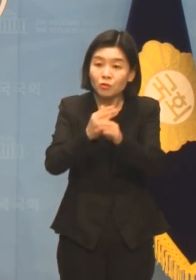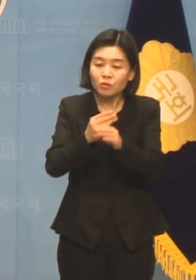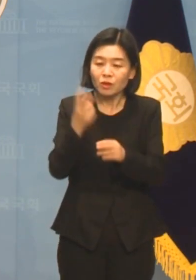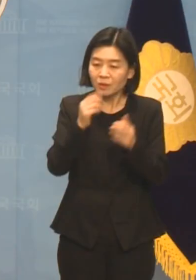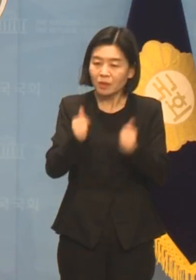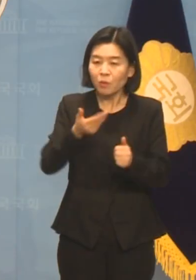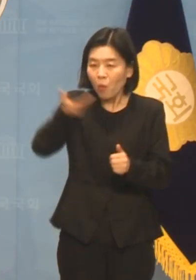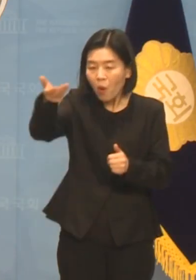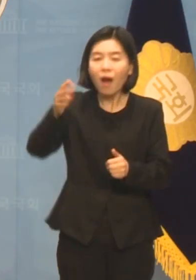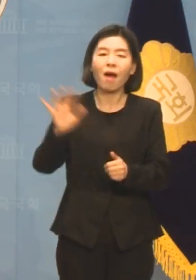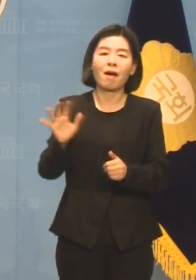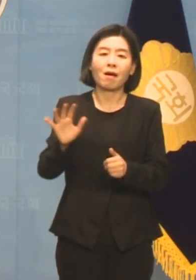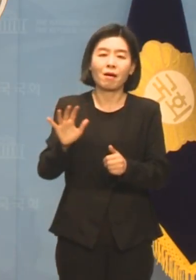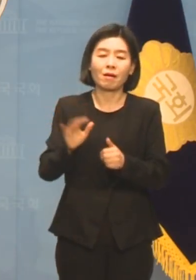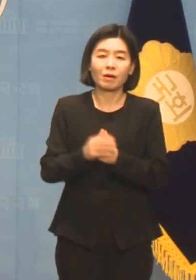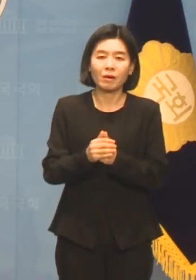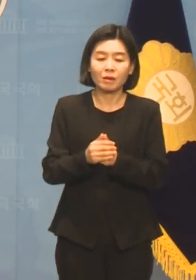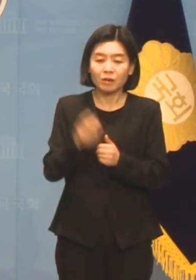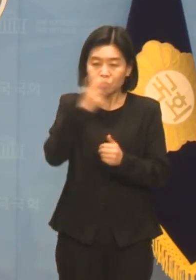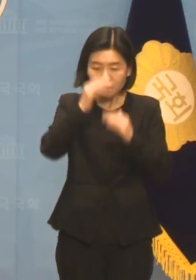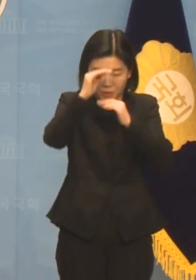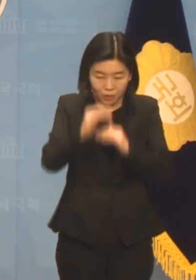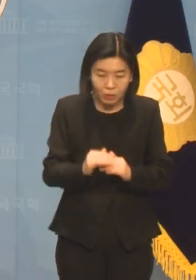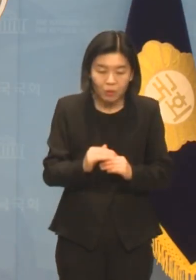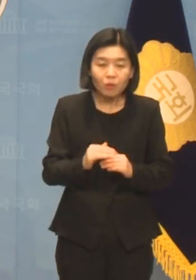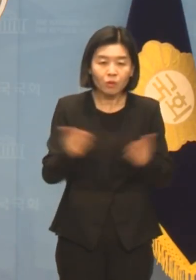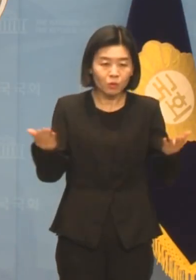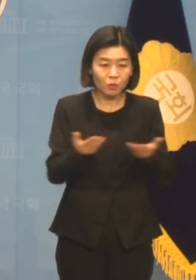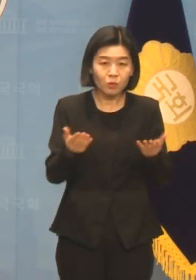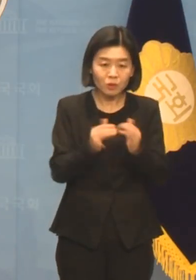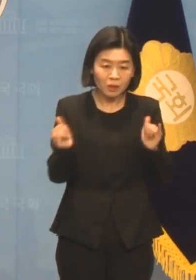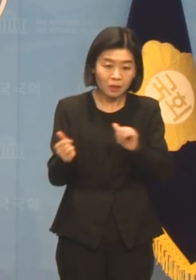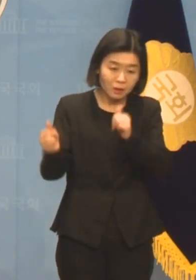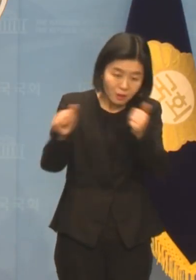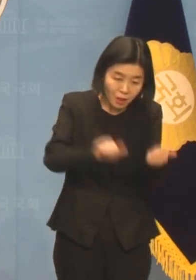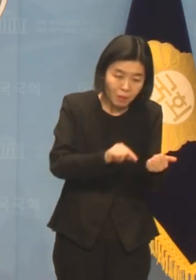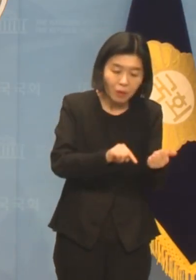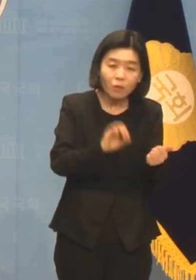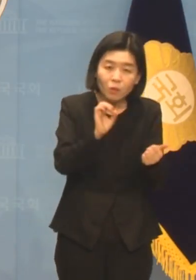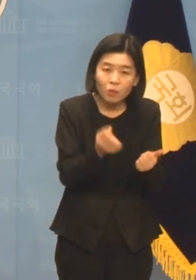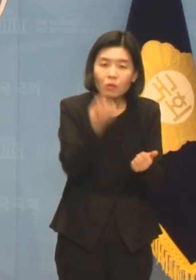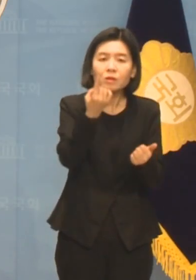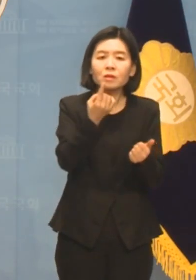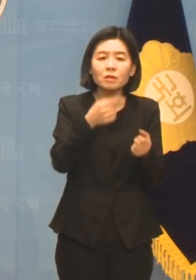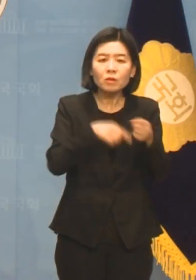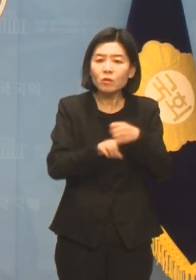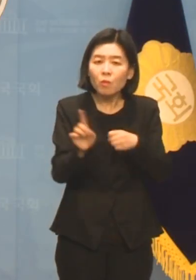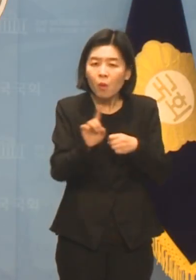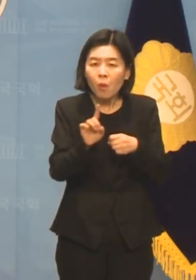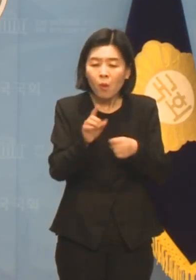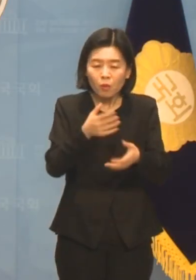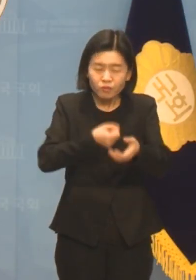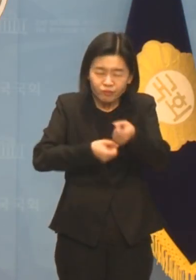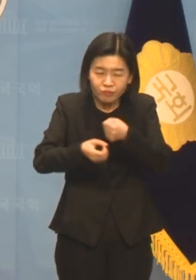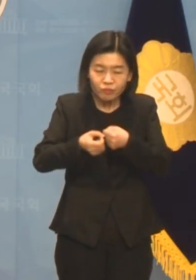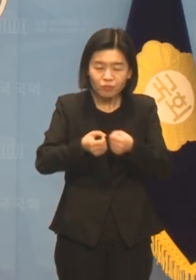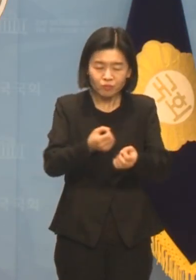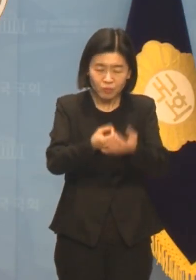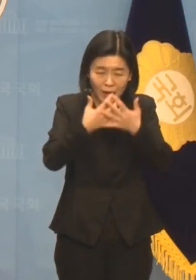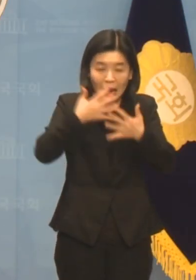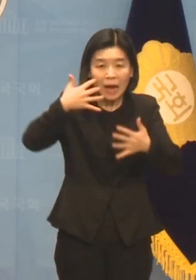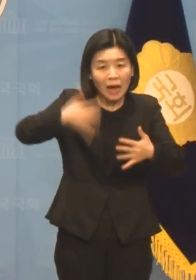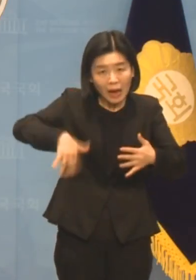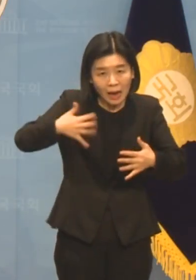것입니다. 수사 내용에서 노동자의 사망에 대한 근본적이고 핵심적인 관계가 드러나지 않은